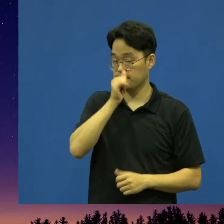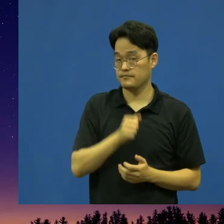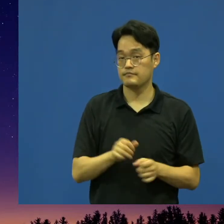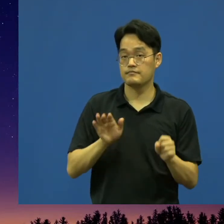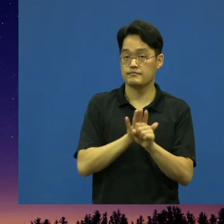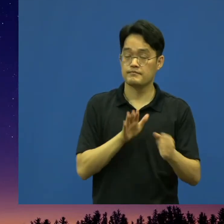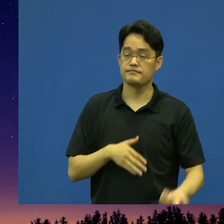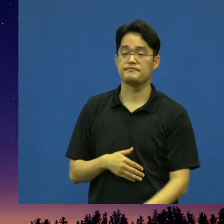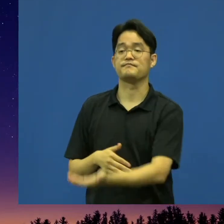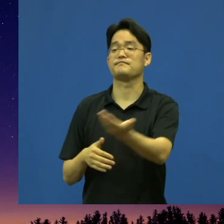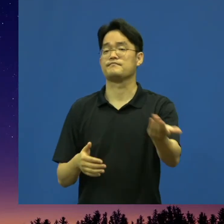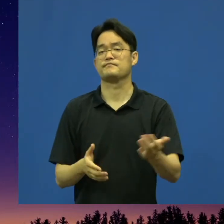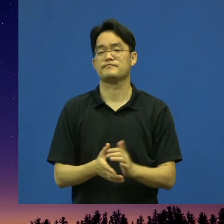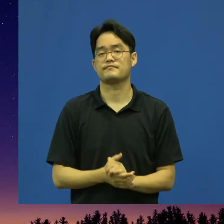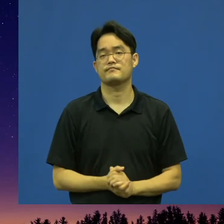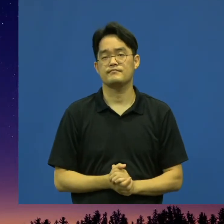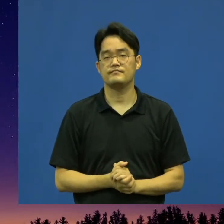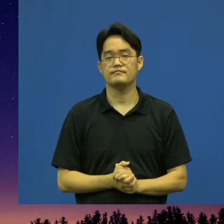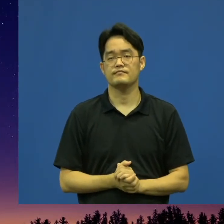사랑하는 여러분,